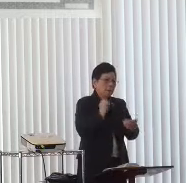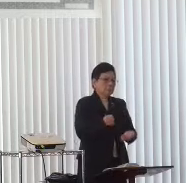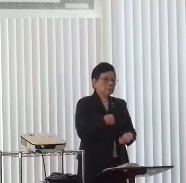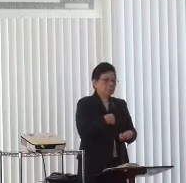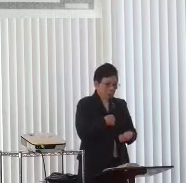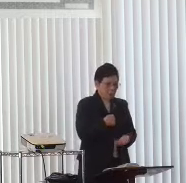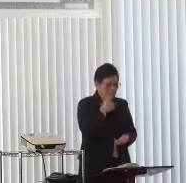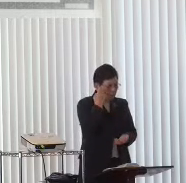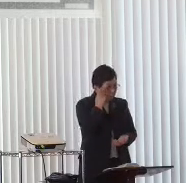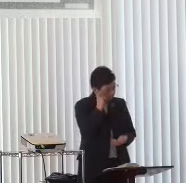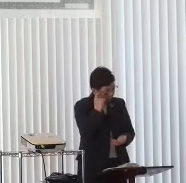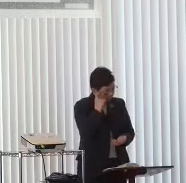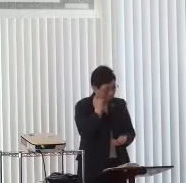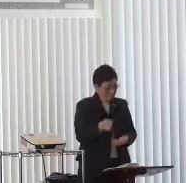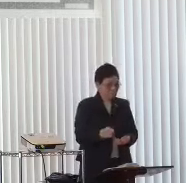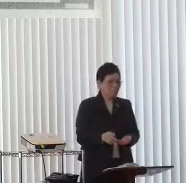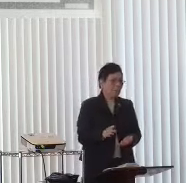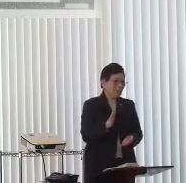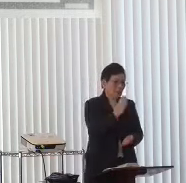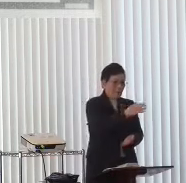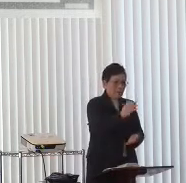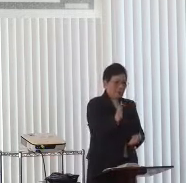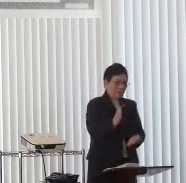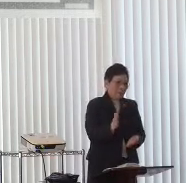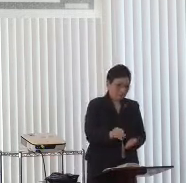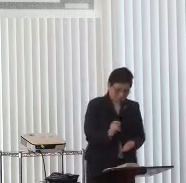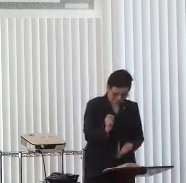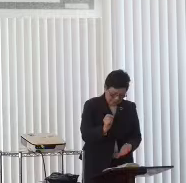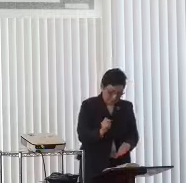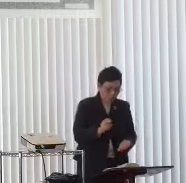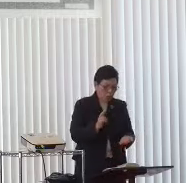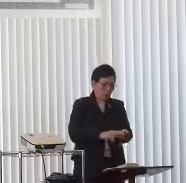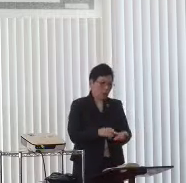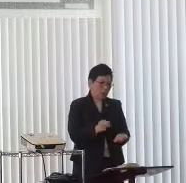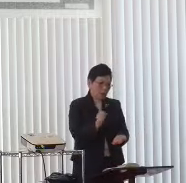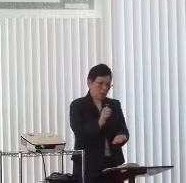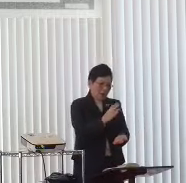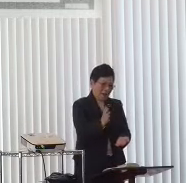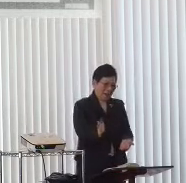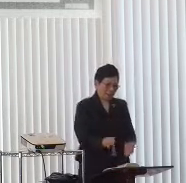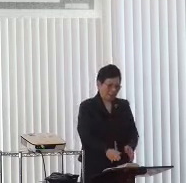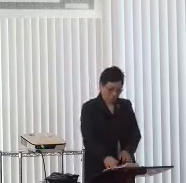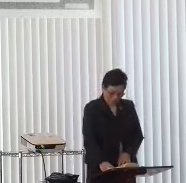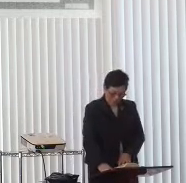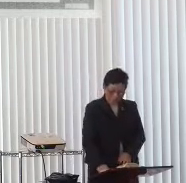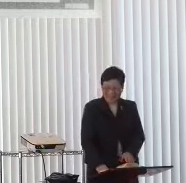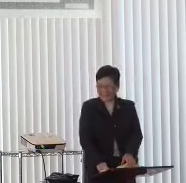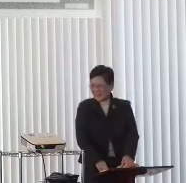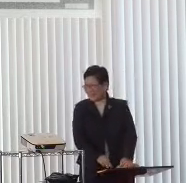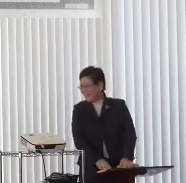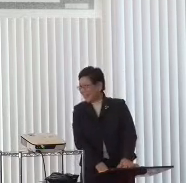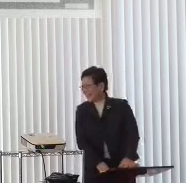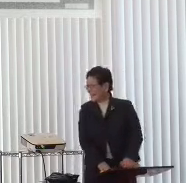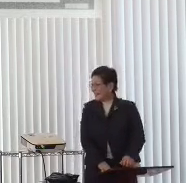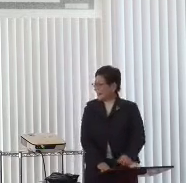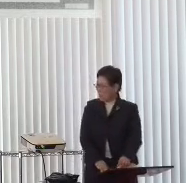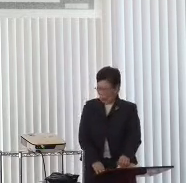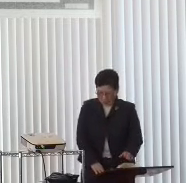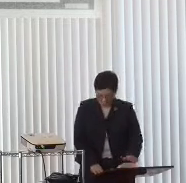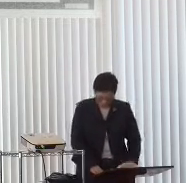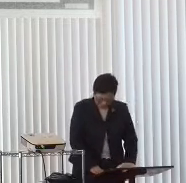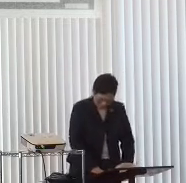360日と10 3時間細かく言え